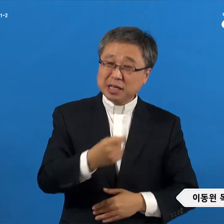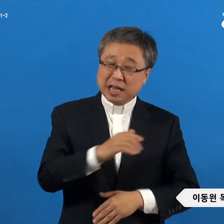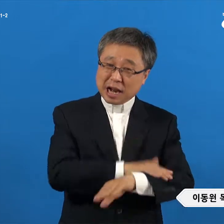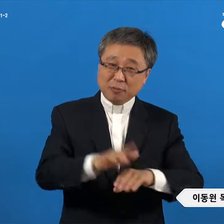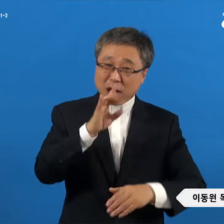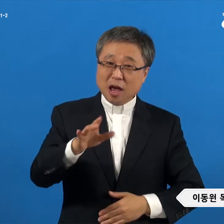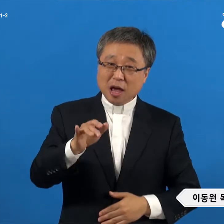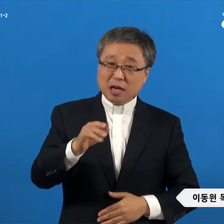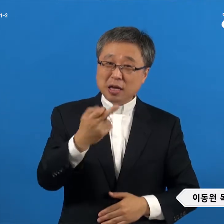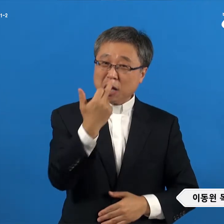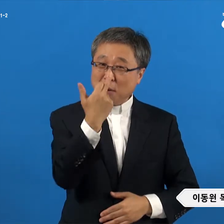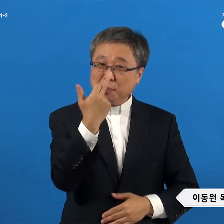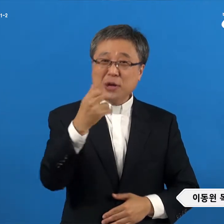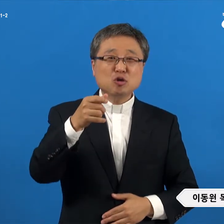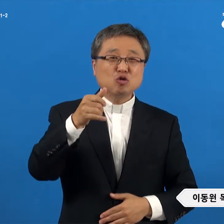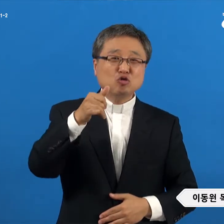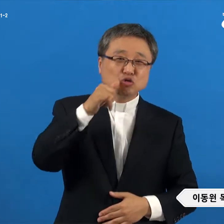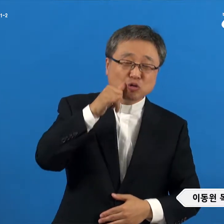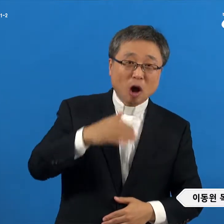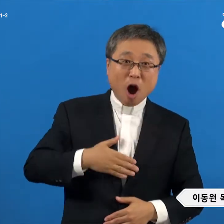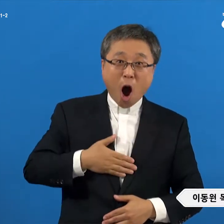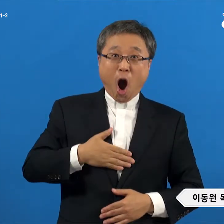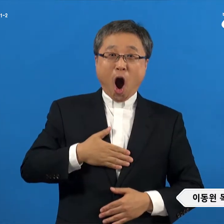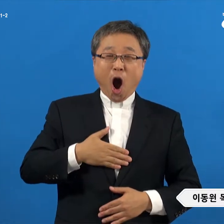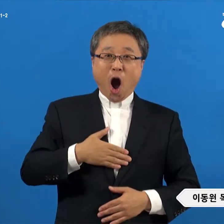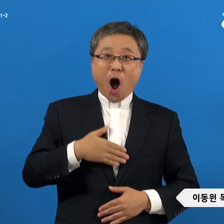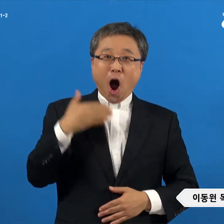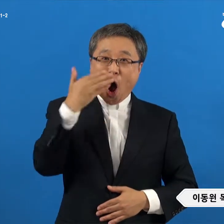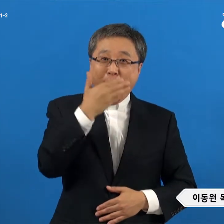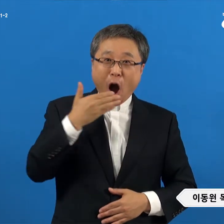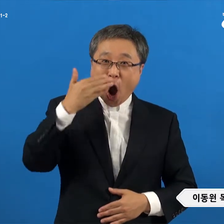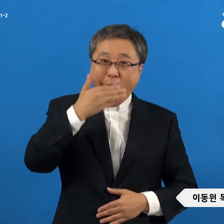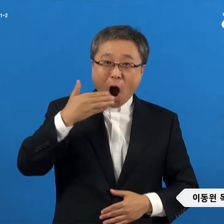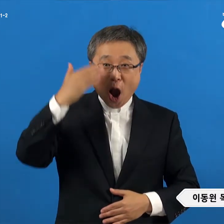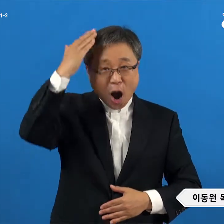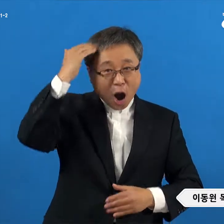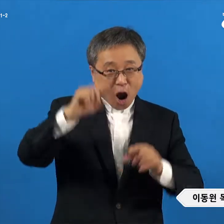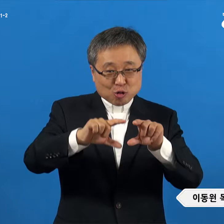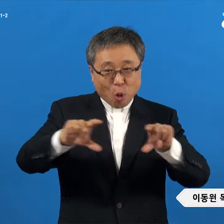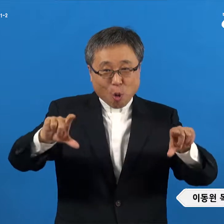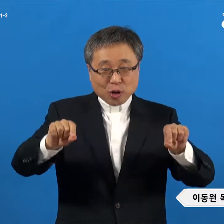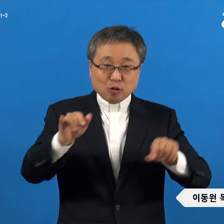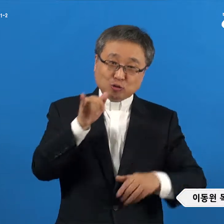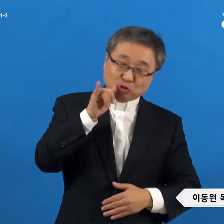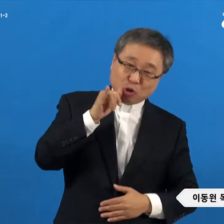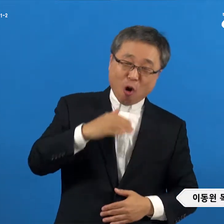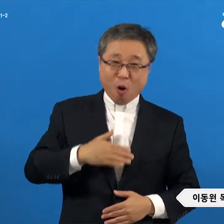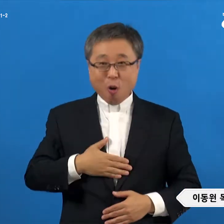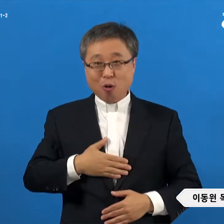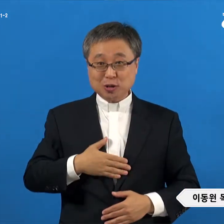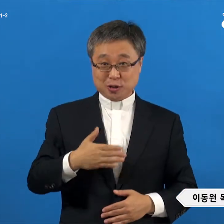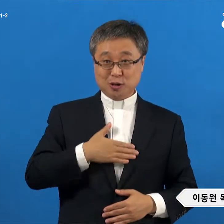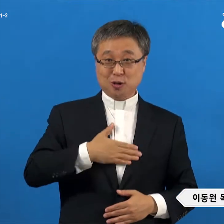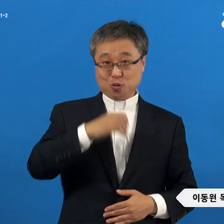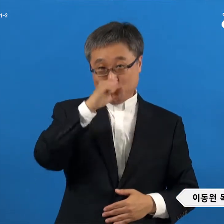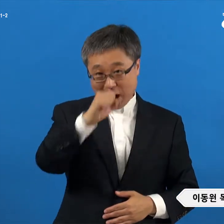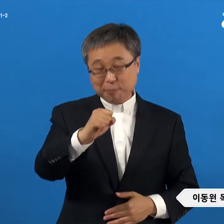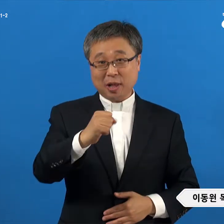중독. 초콜릿 중독. 초콜릿. 저 초콜릿도 좋아하거든요, 사실은. 근데